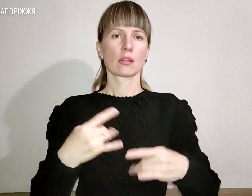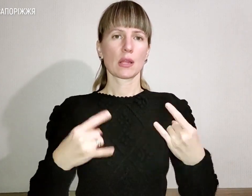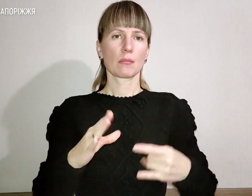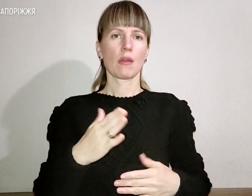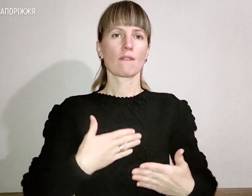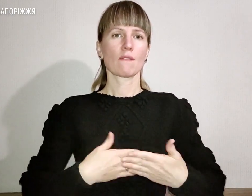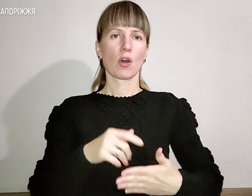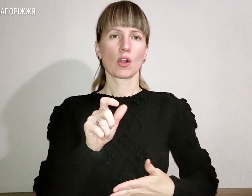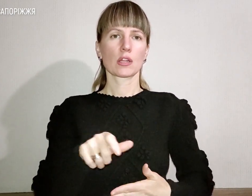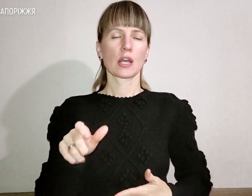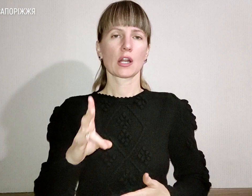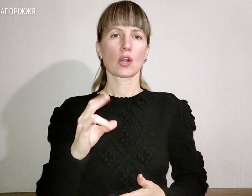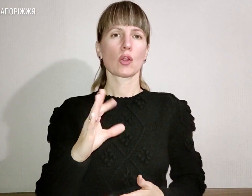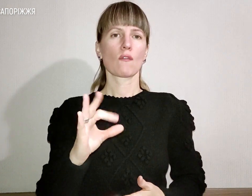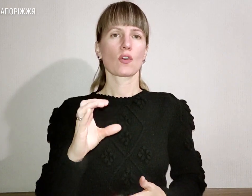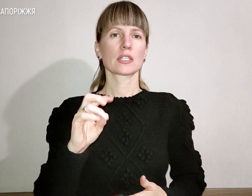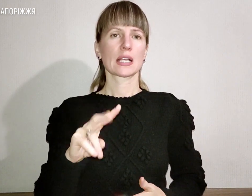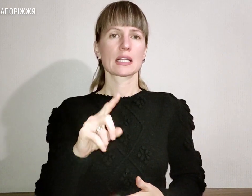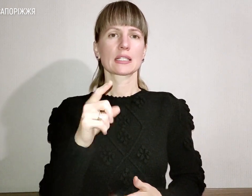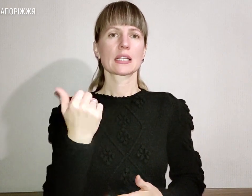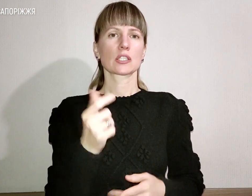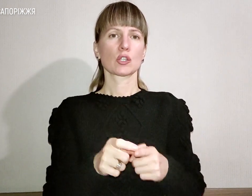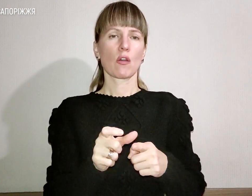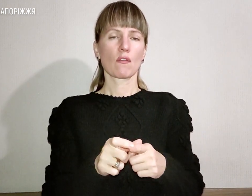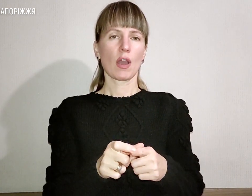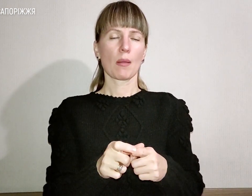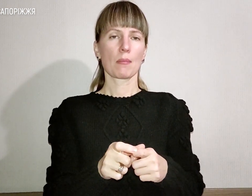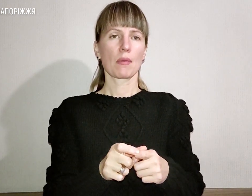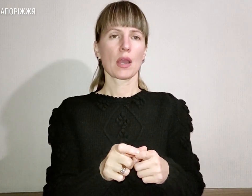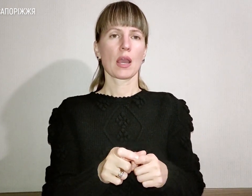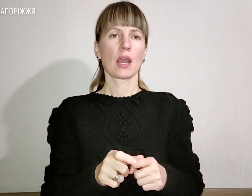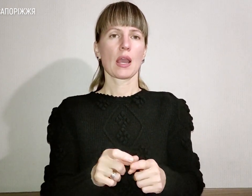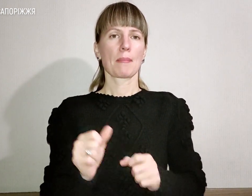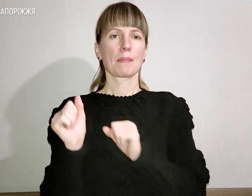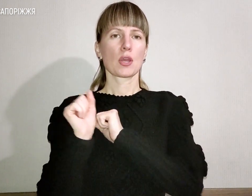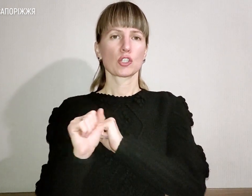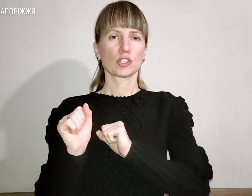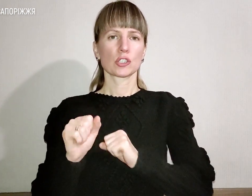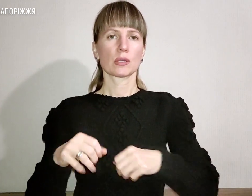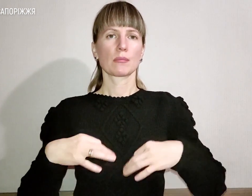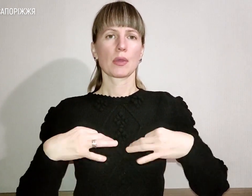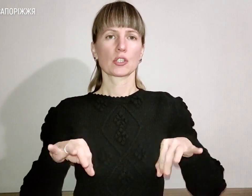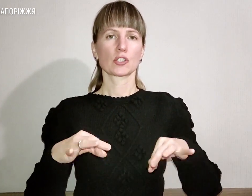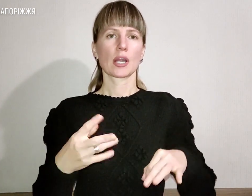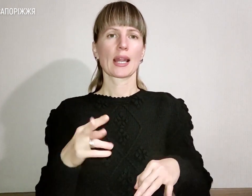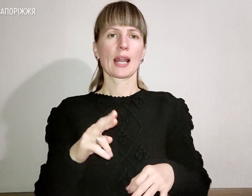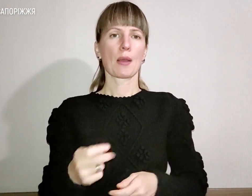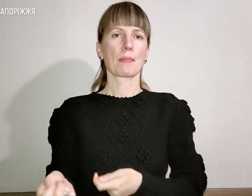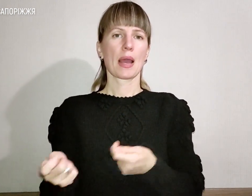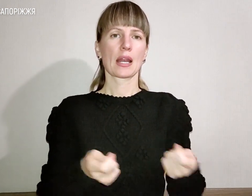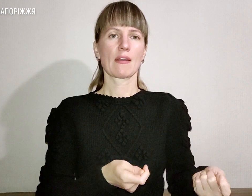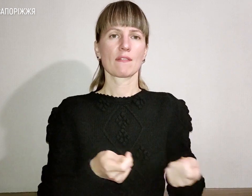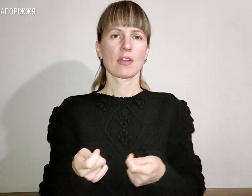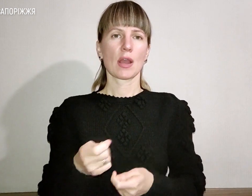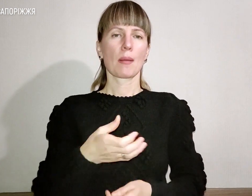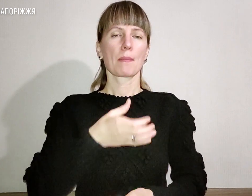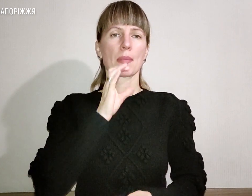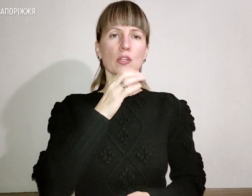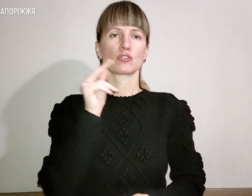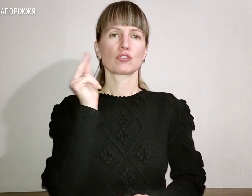Новосел. За її словами, інструментарій, самі мішки, автотранспорт для перевезення, питну воду, чай, каву